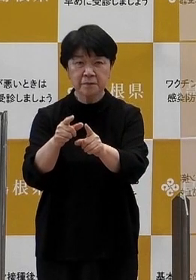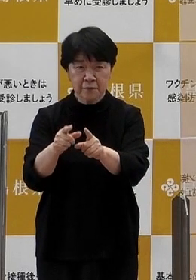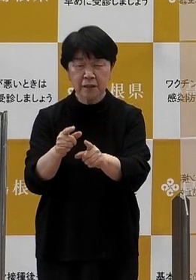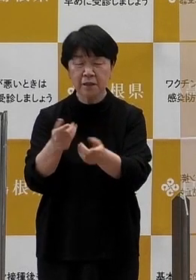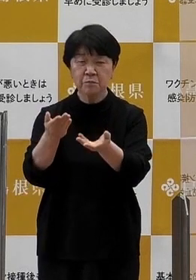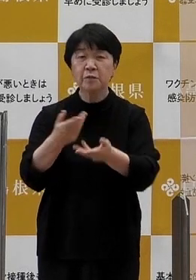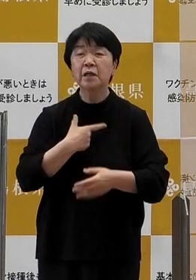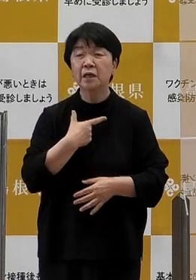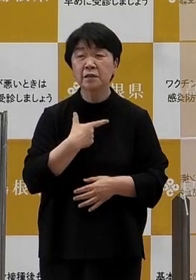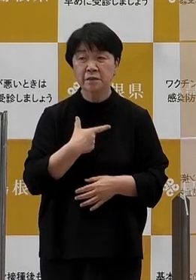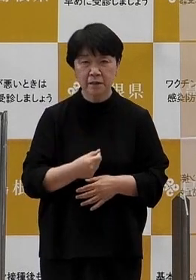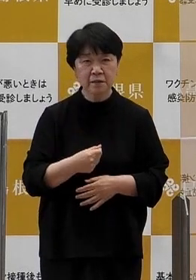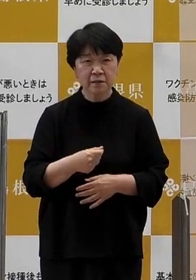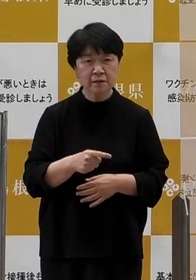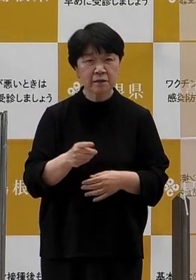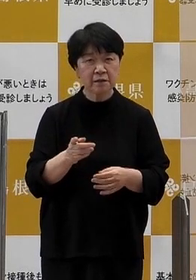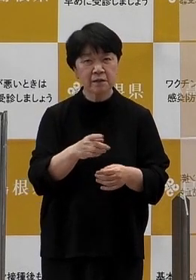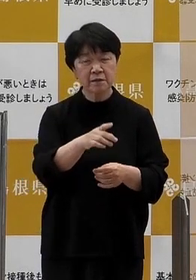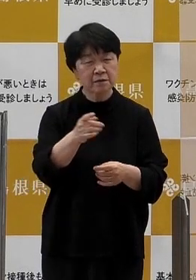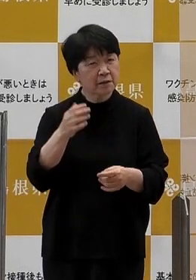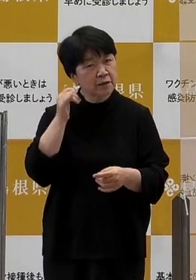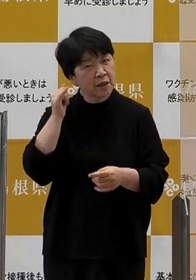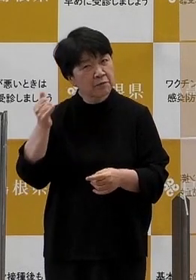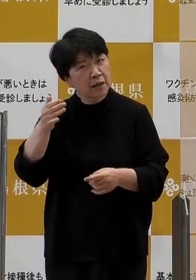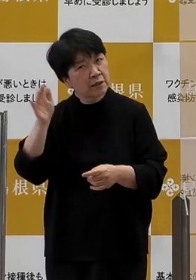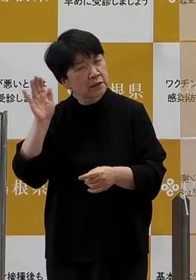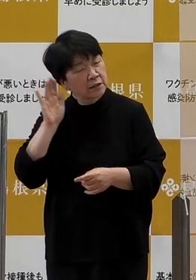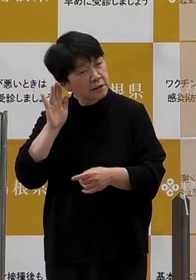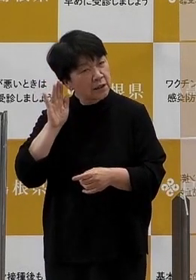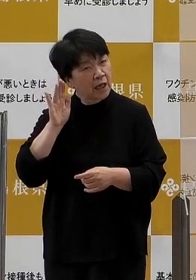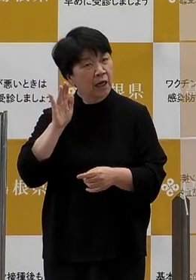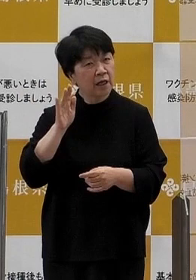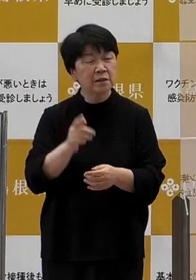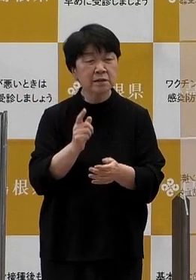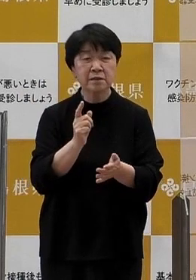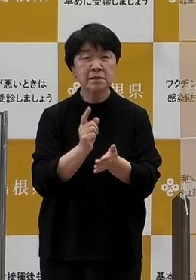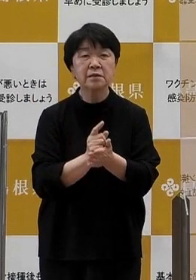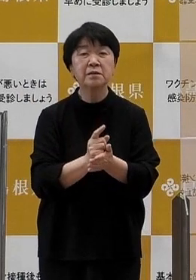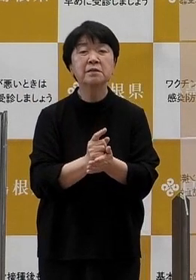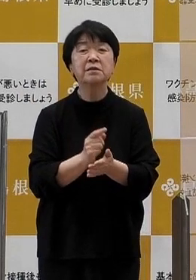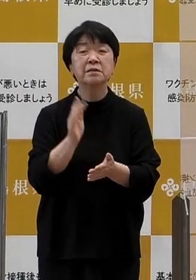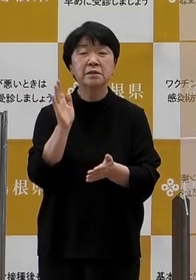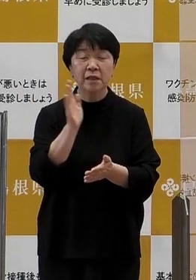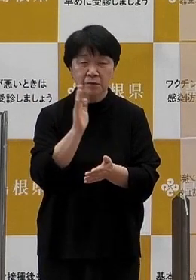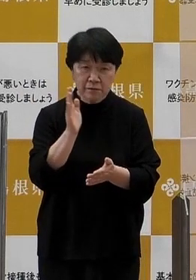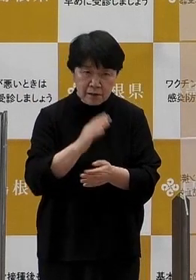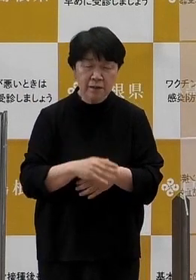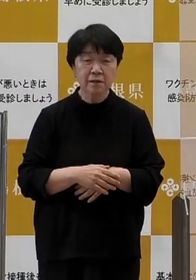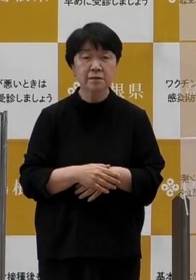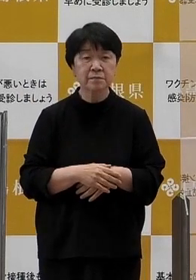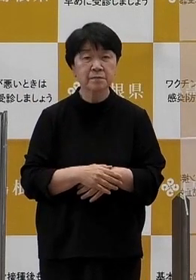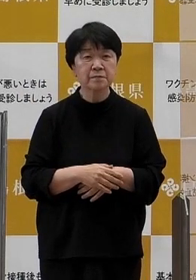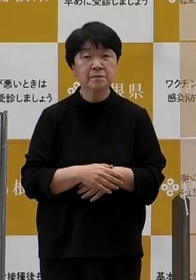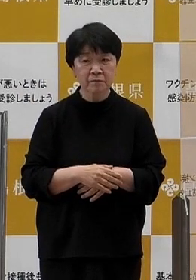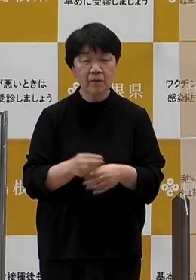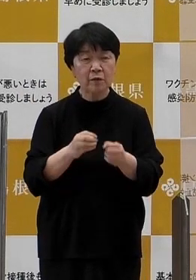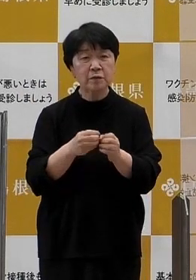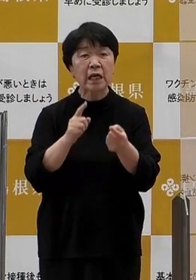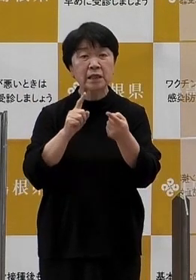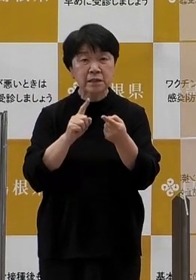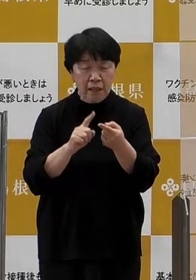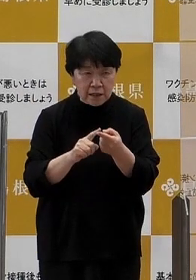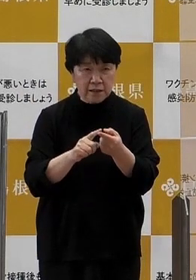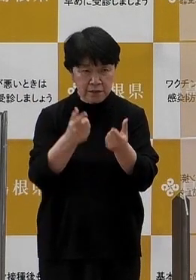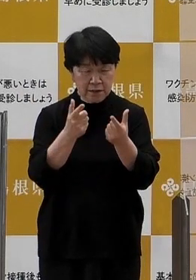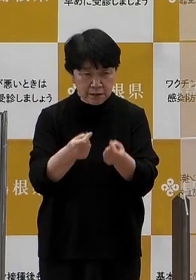あの一つ手には聞いたり、あの電話で聞いてるあの職員はおりますけども、ちょっと具体的に申し上げれる